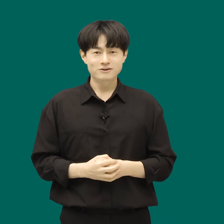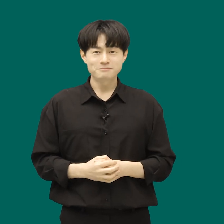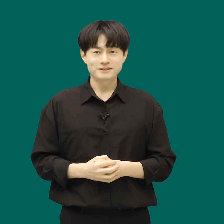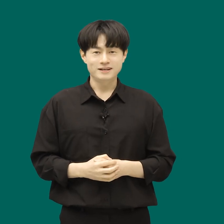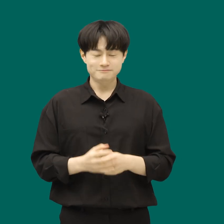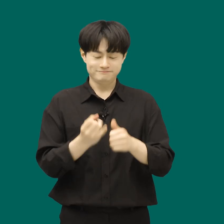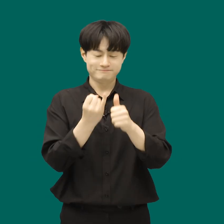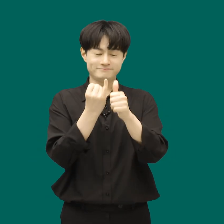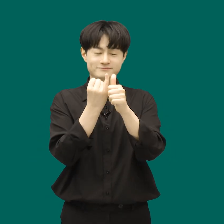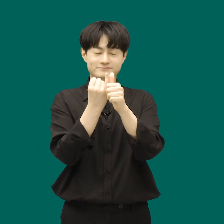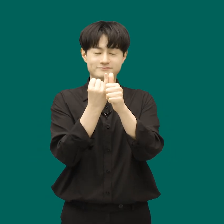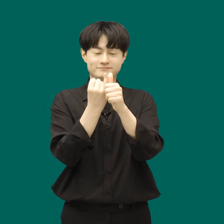남편입니다.